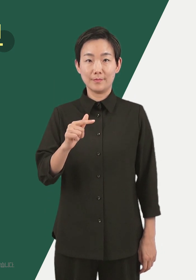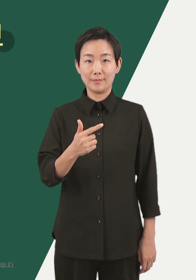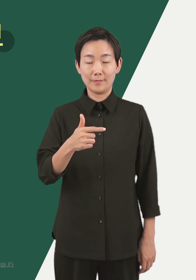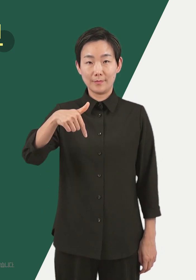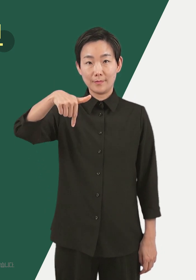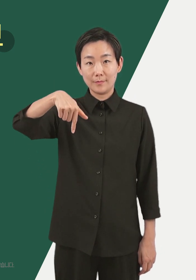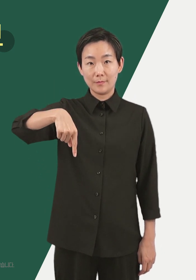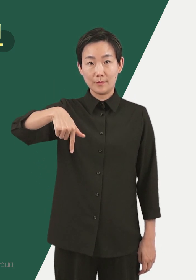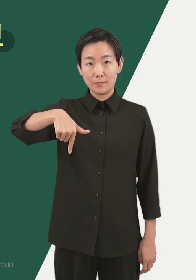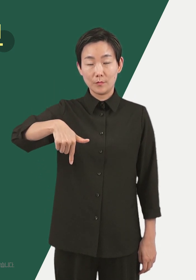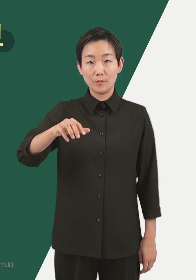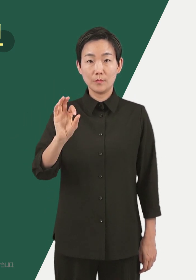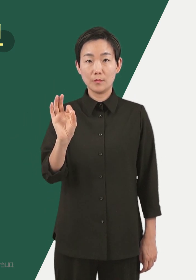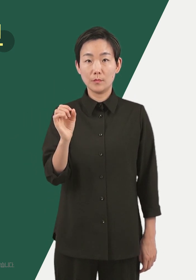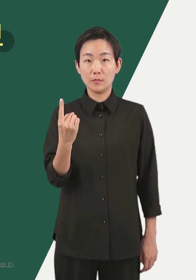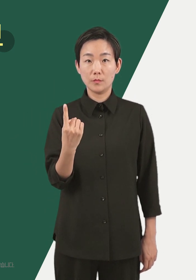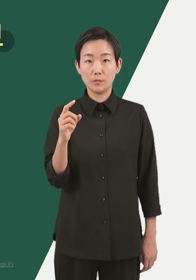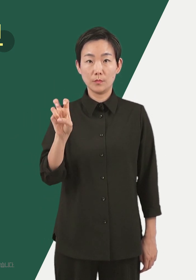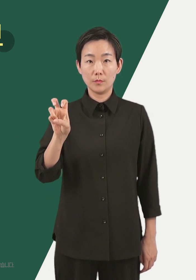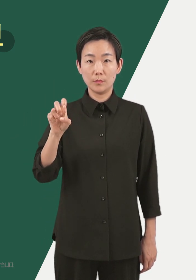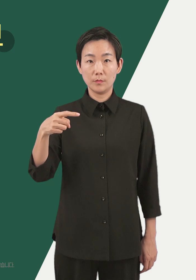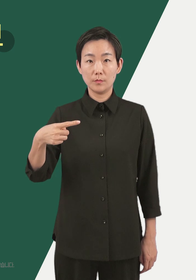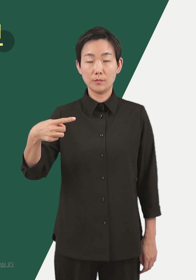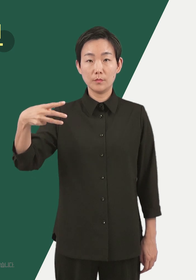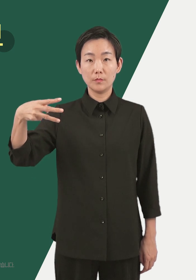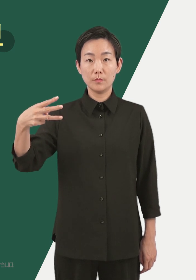HEM-7600T, 업체명 한국오므론 헬스케어.